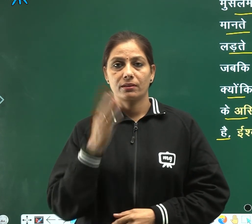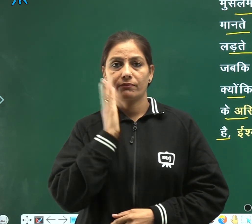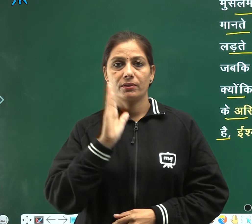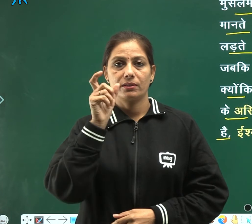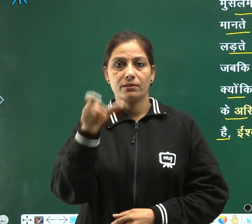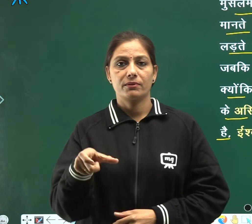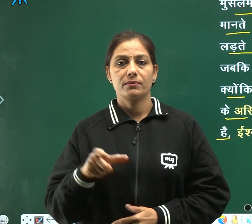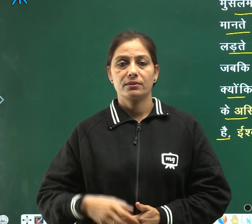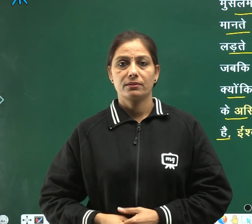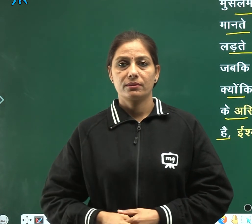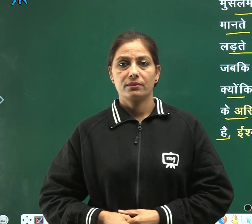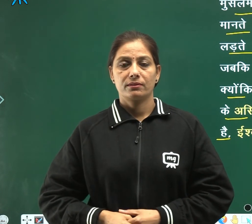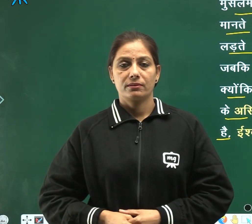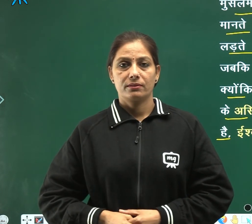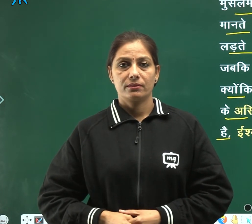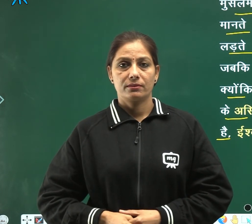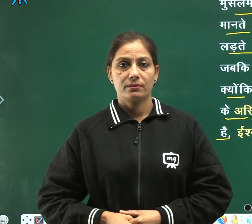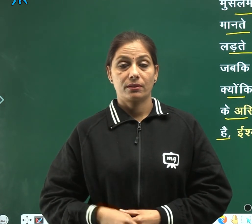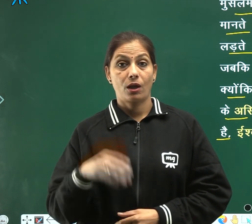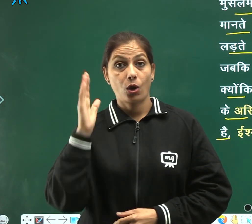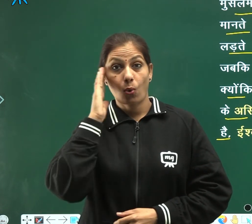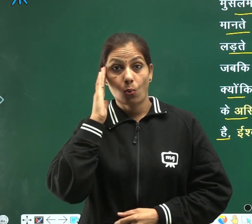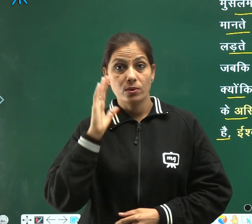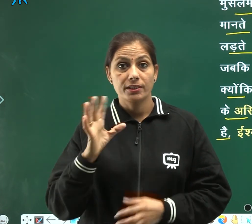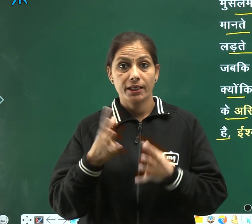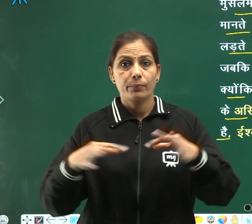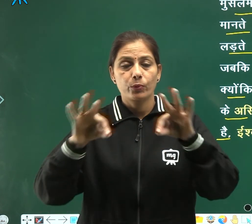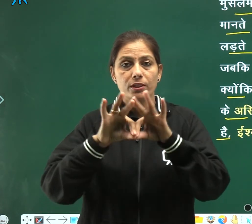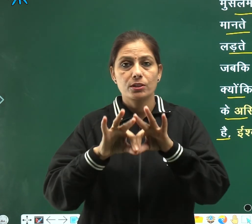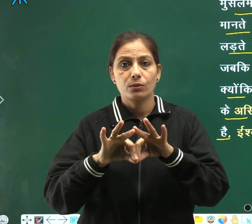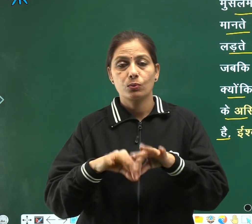ने ज्ञान के महत्व को बताया है